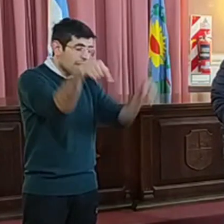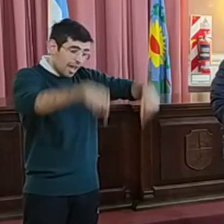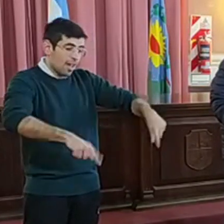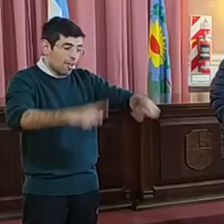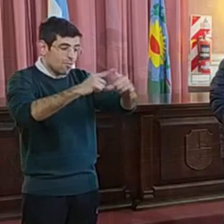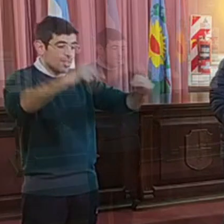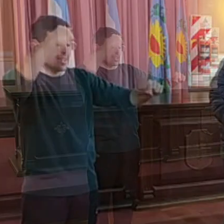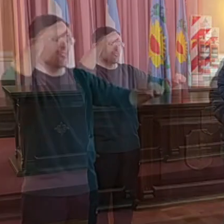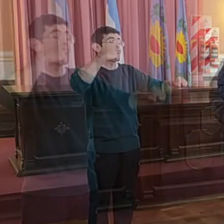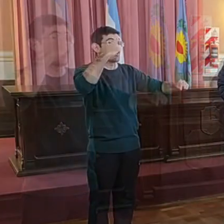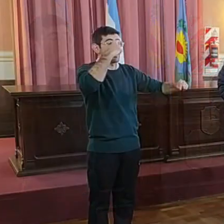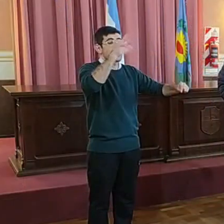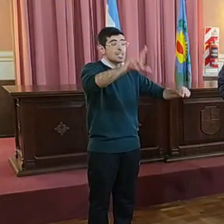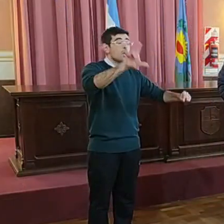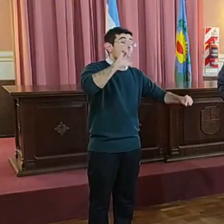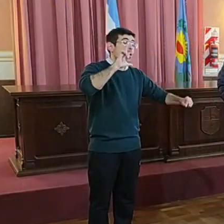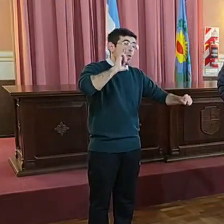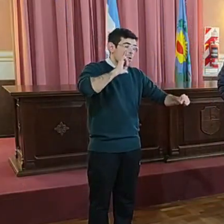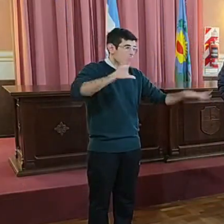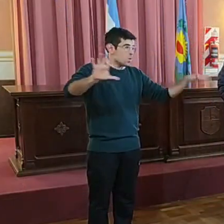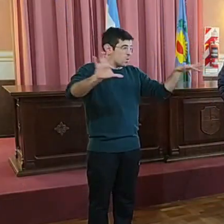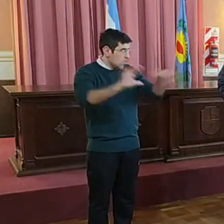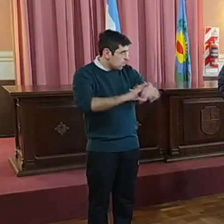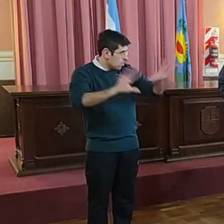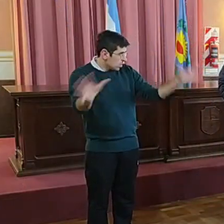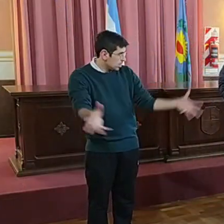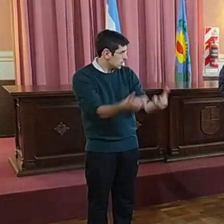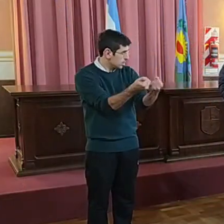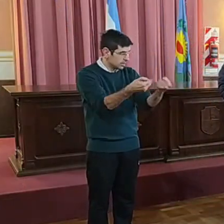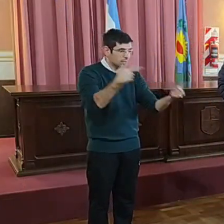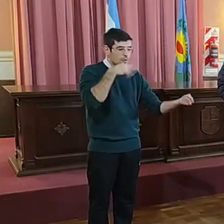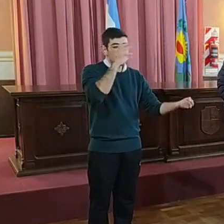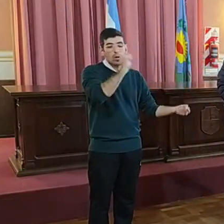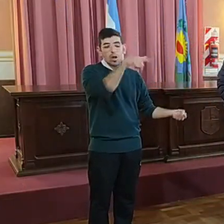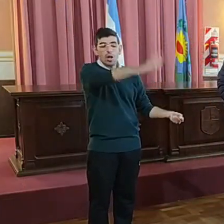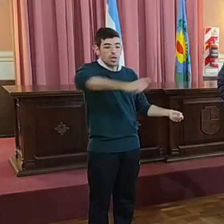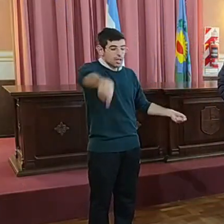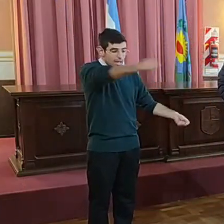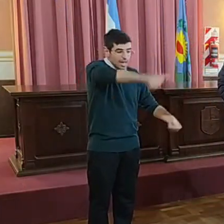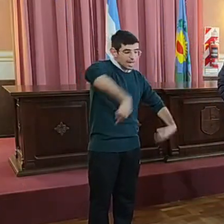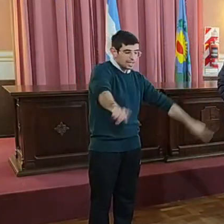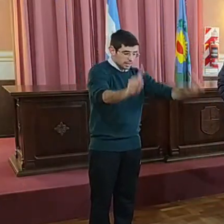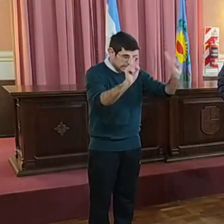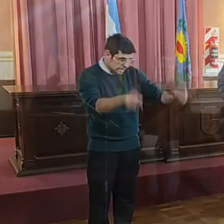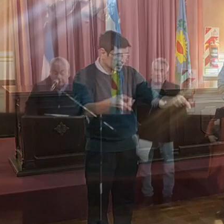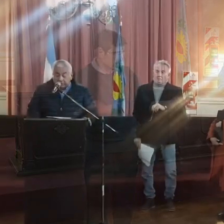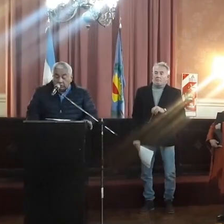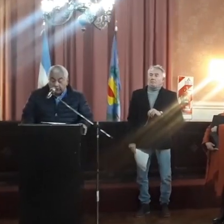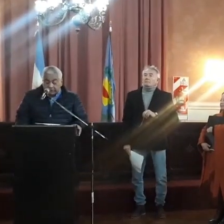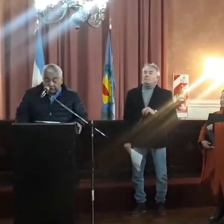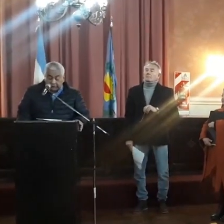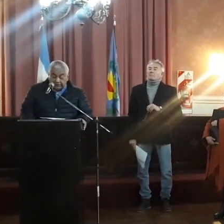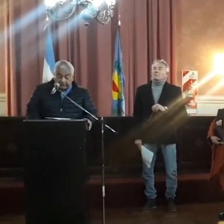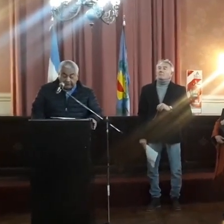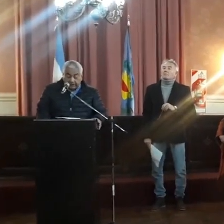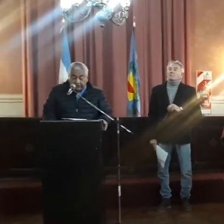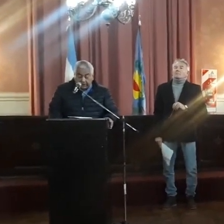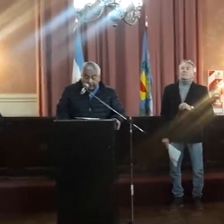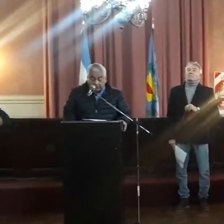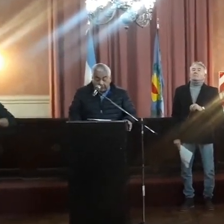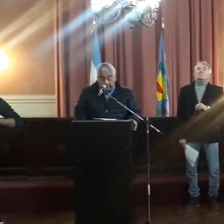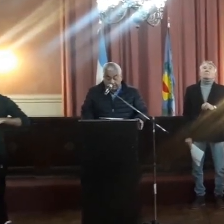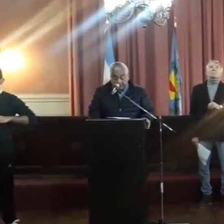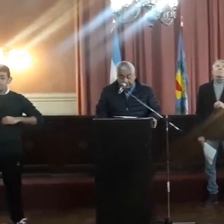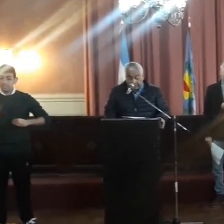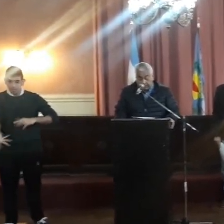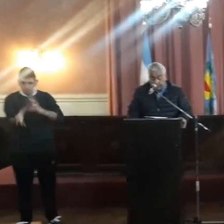aniversario. Los sanpedrinos tenemos también otra fecha de referencia, el 26 de agosto de 1748,